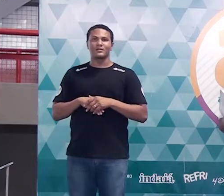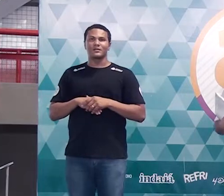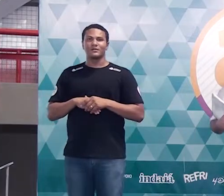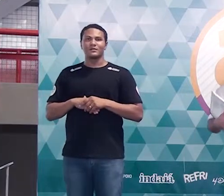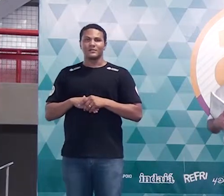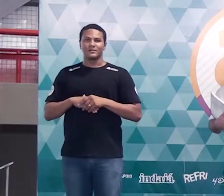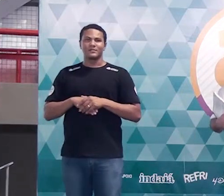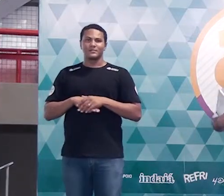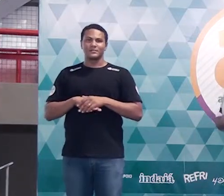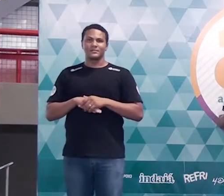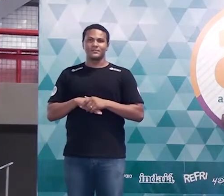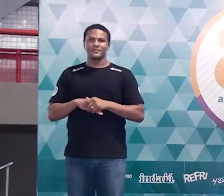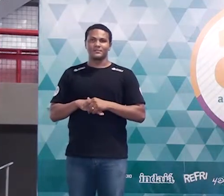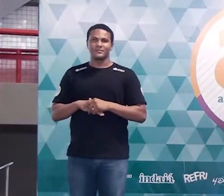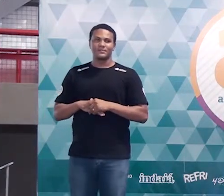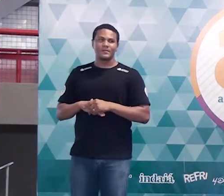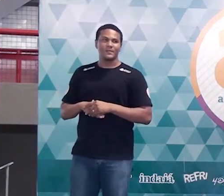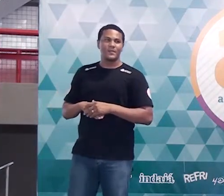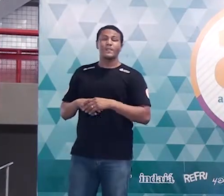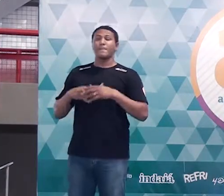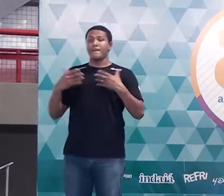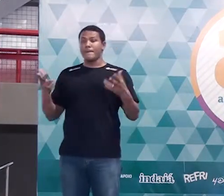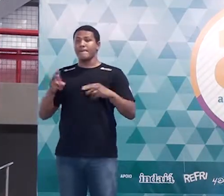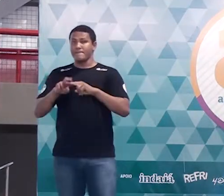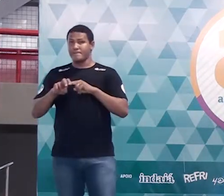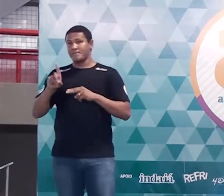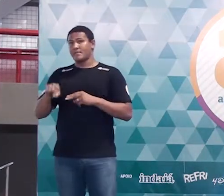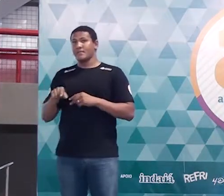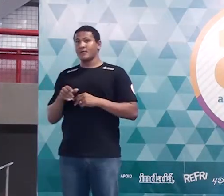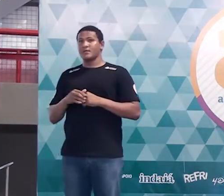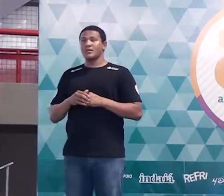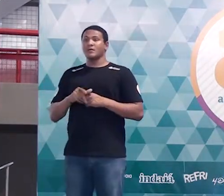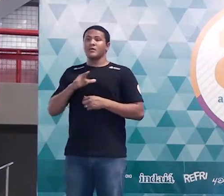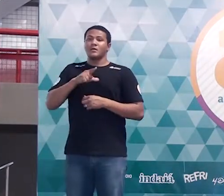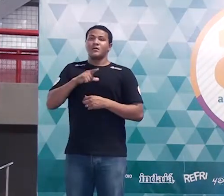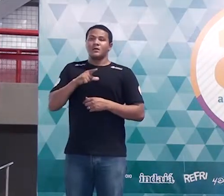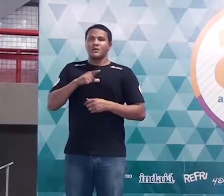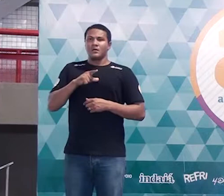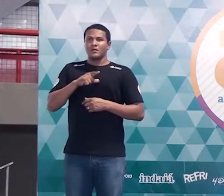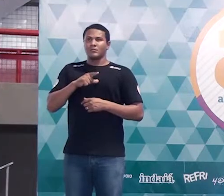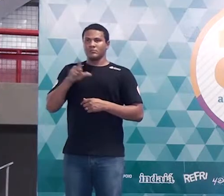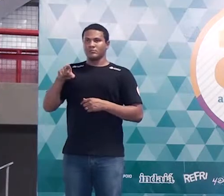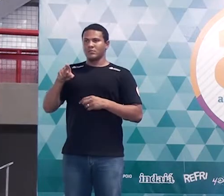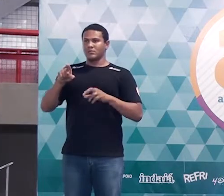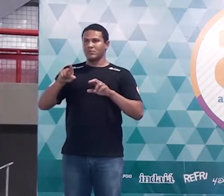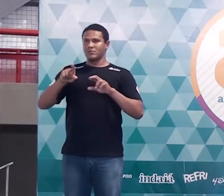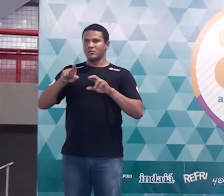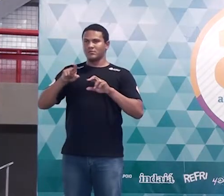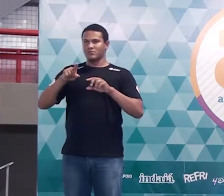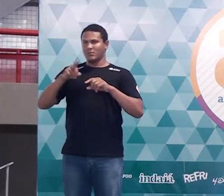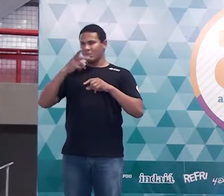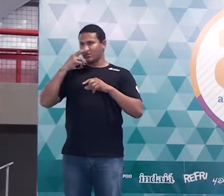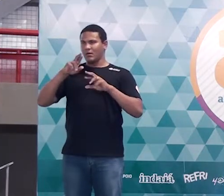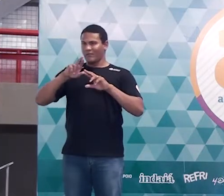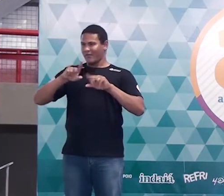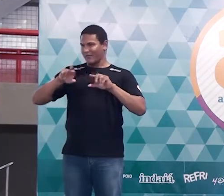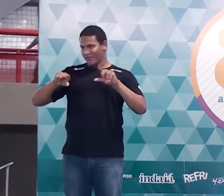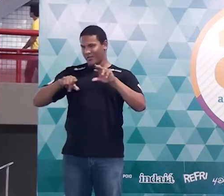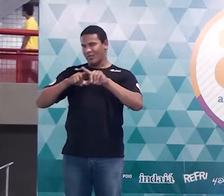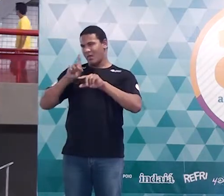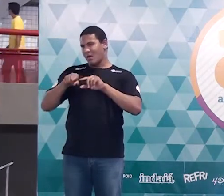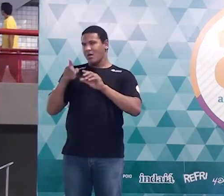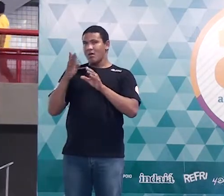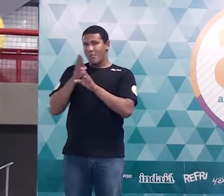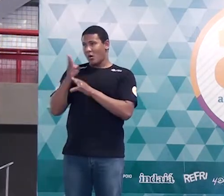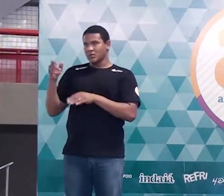É o sol que está batendo no pessoal. Gente, então veja, essa variedade, por conta da idade do vovô,